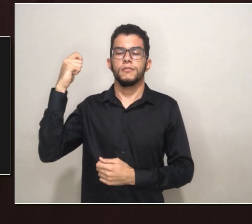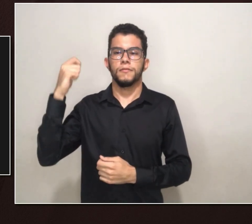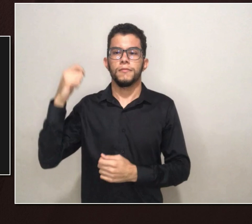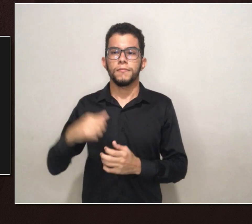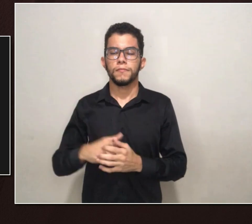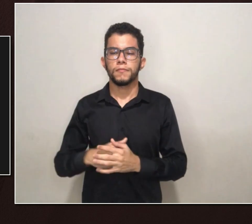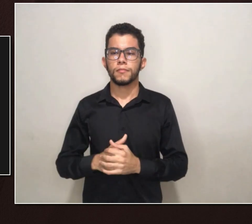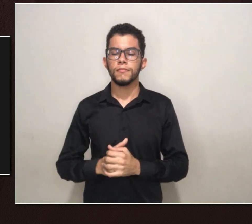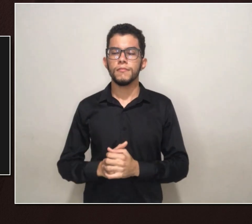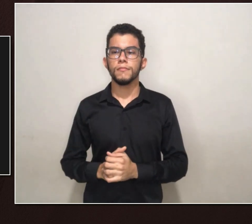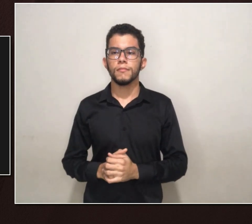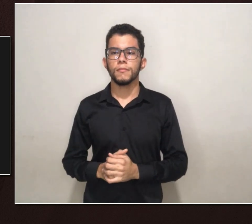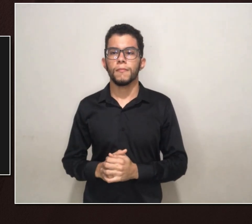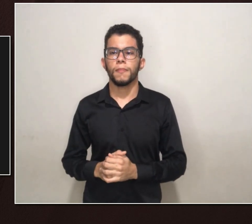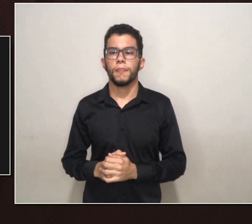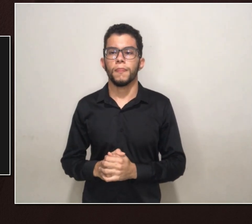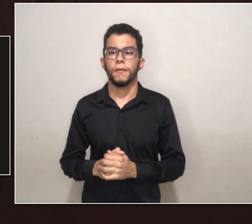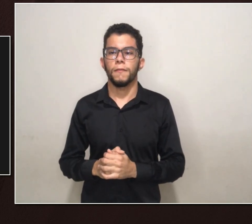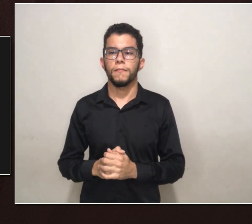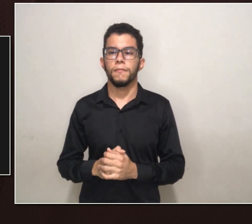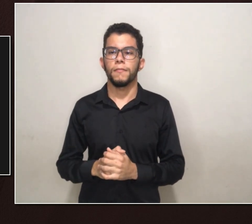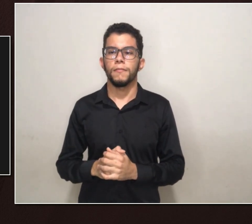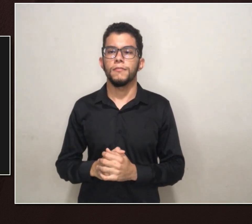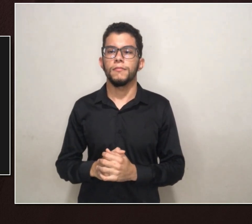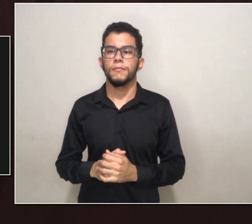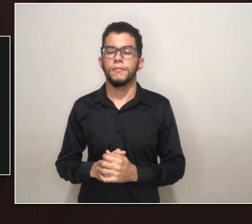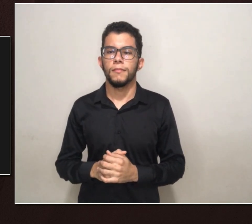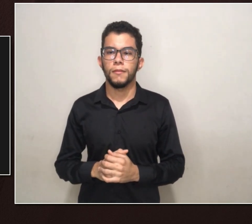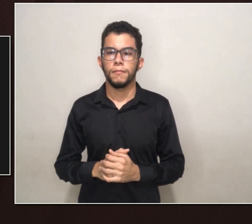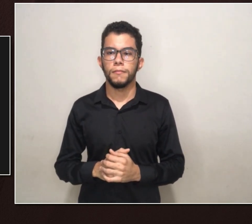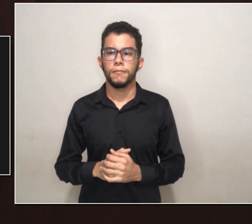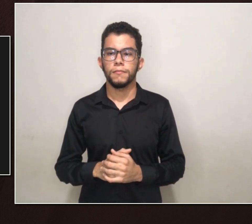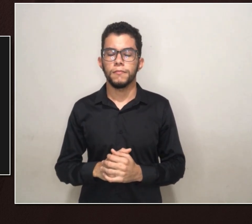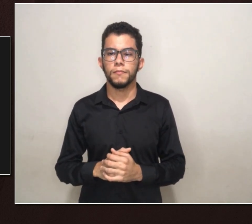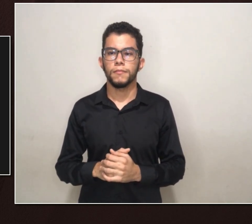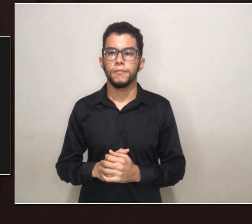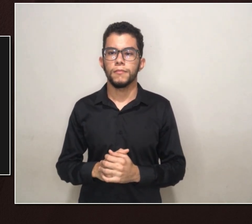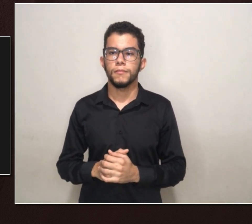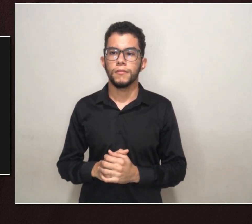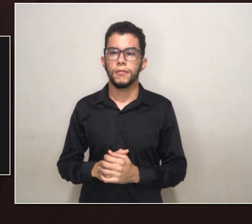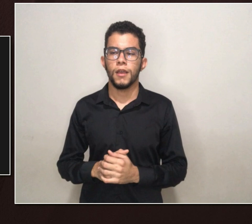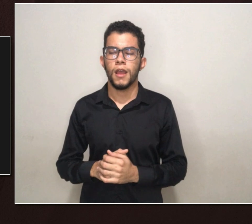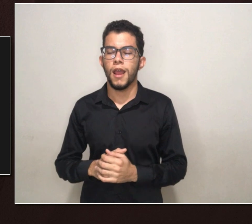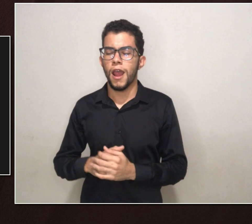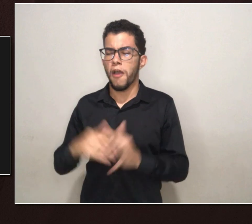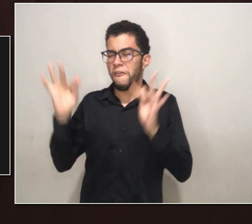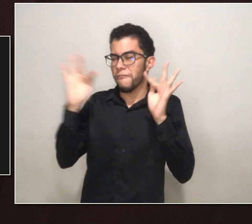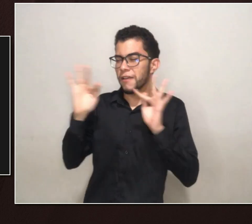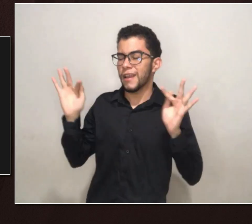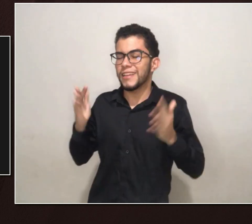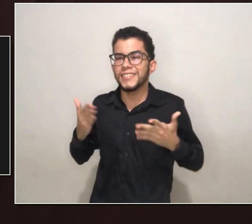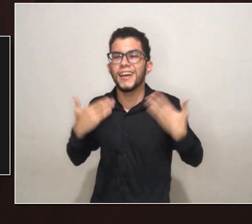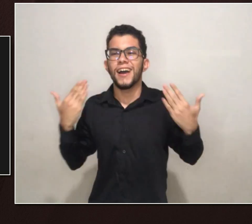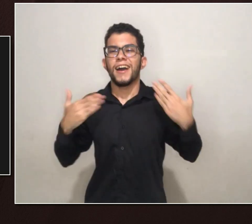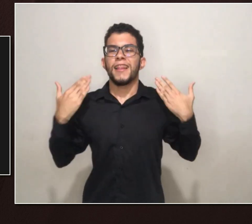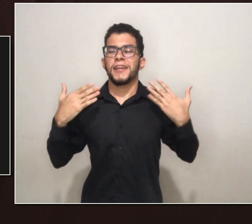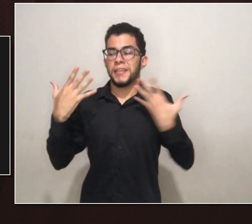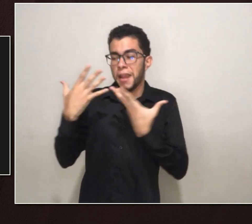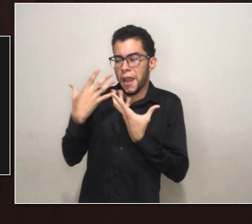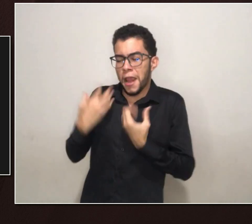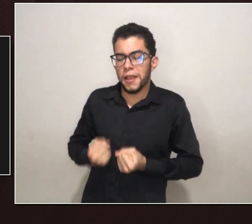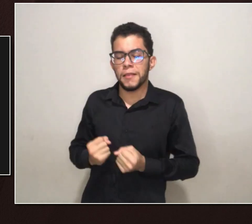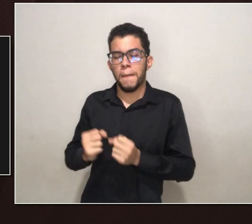Realmente muy, muy alegre por recibir la palabra profética, y el hermano nos